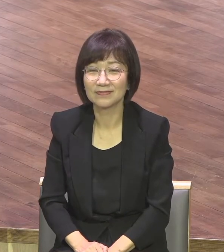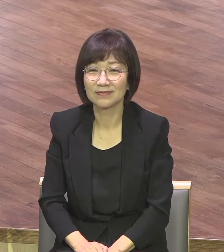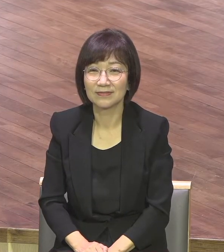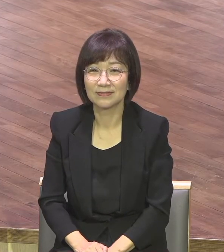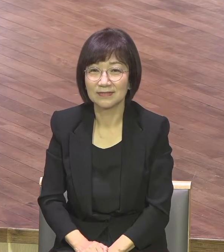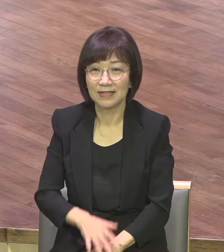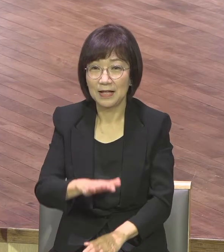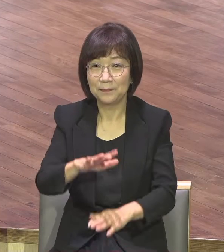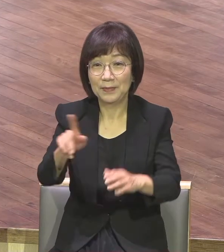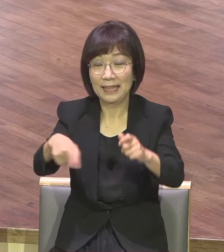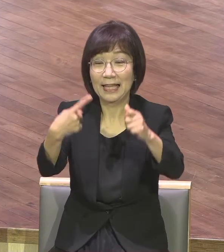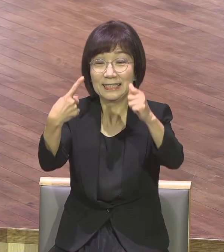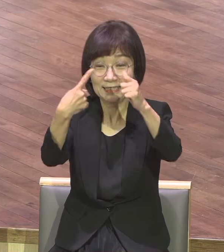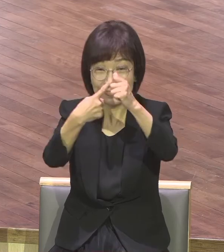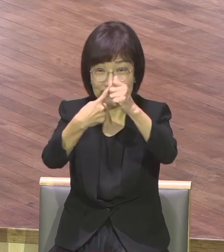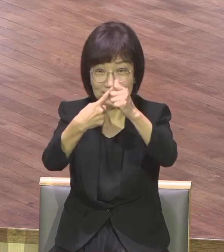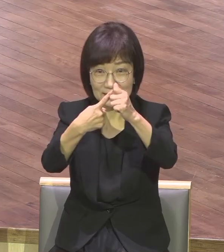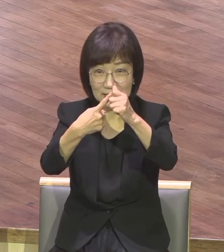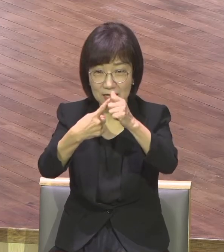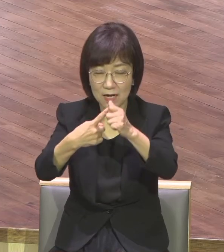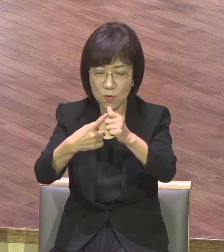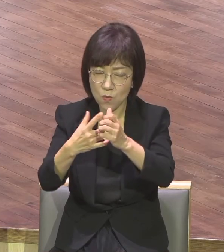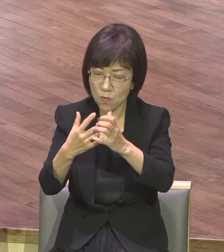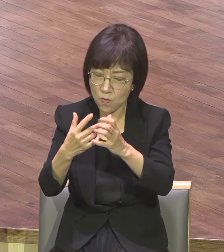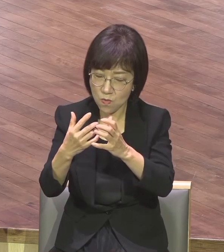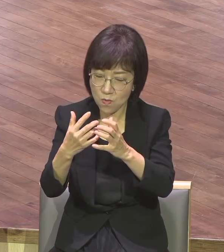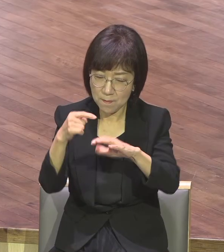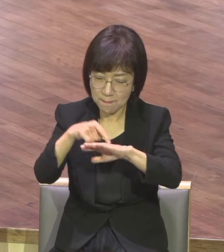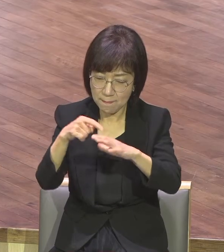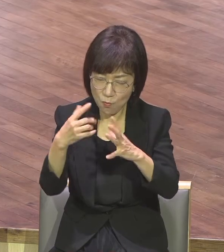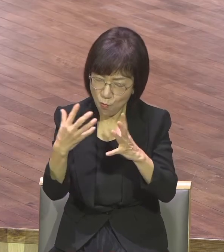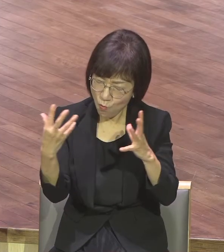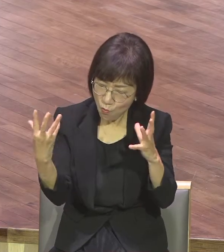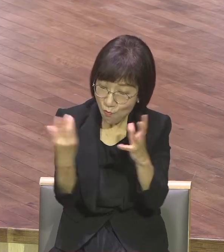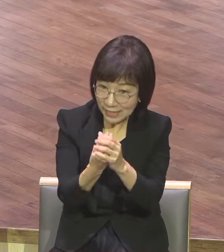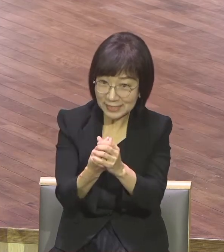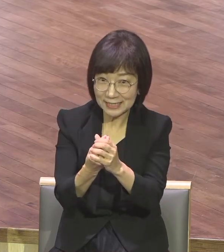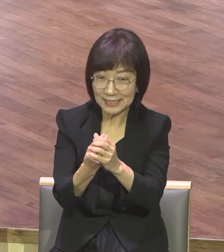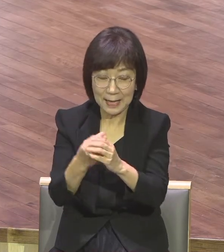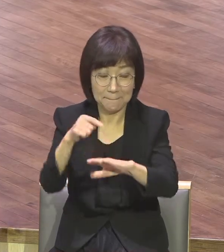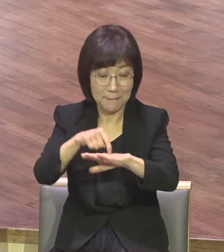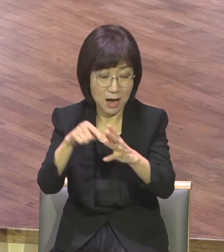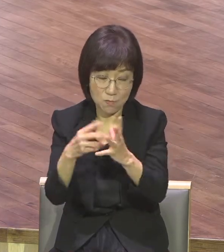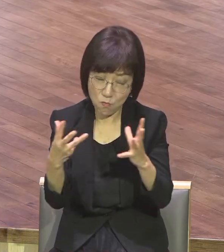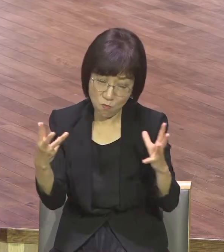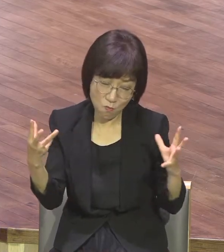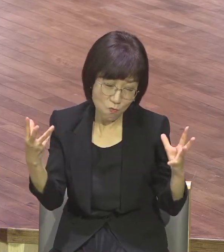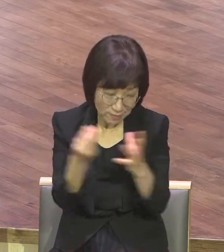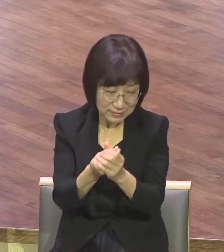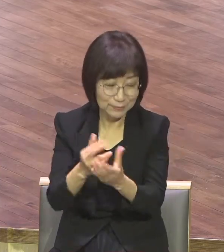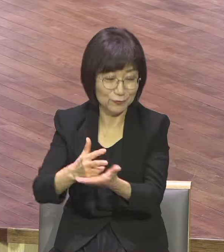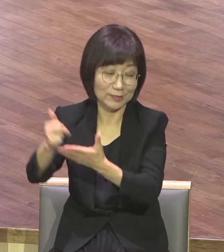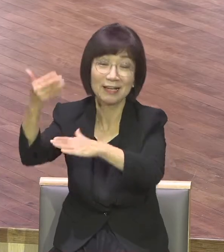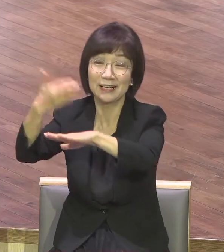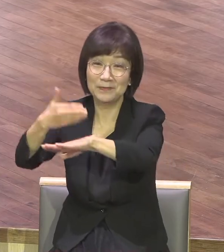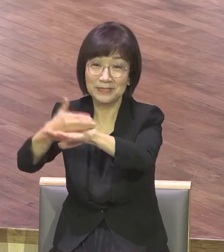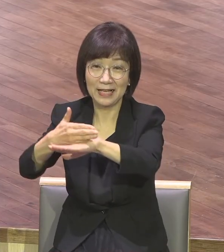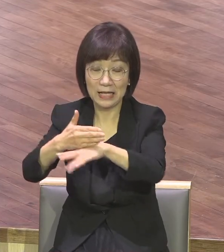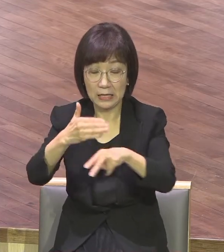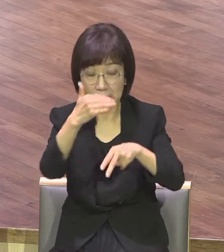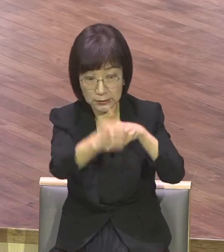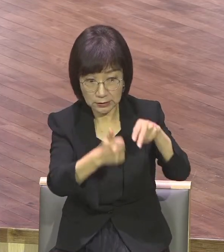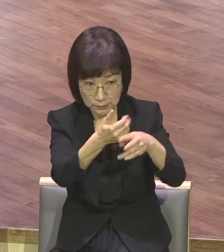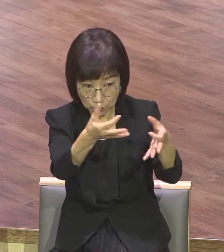축복합니다. 그럼 첫째로 전심에 감사합니다. 1절 2절 봅니다. 내가 전심으로 주께 감사하며